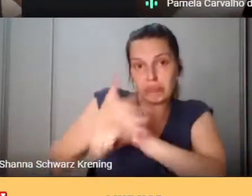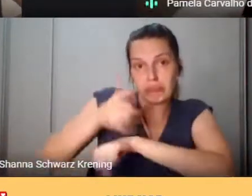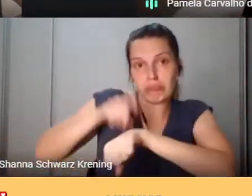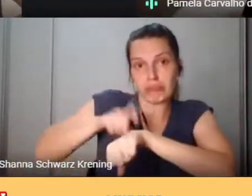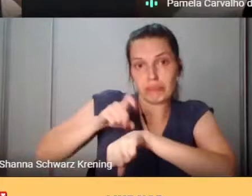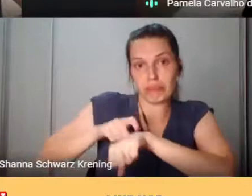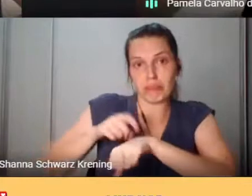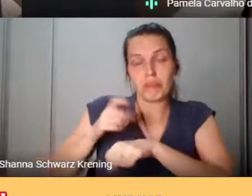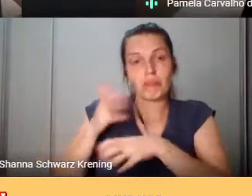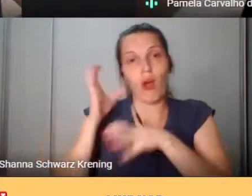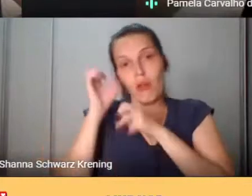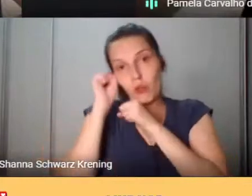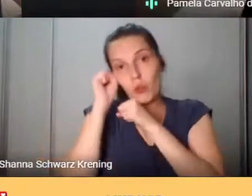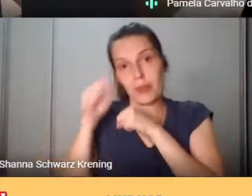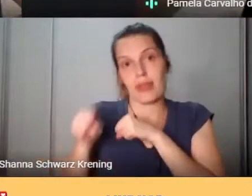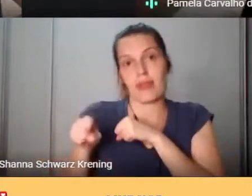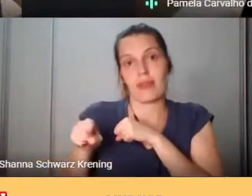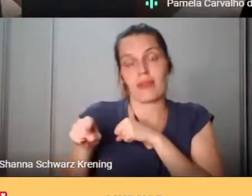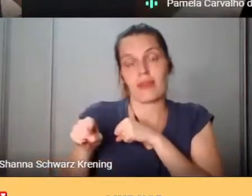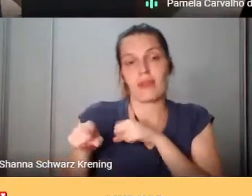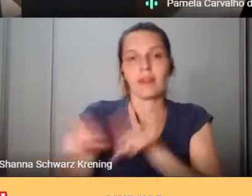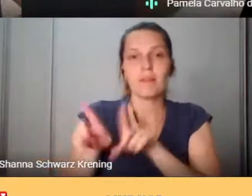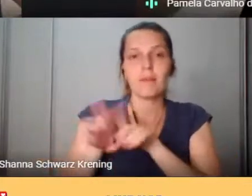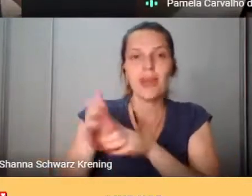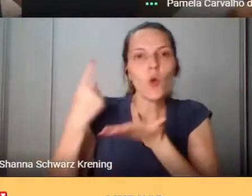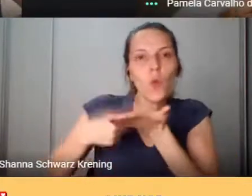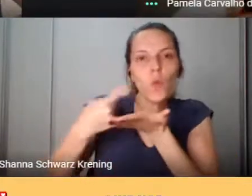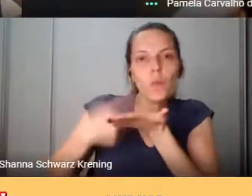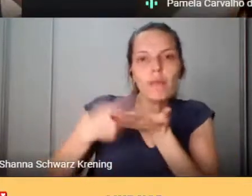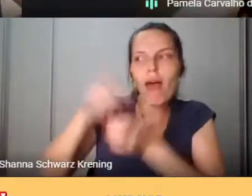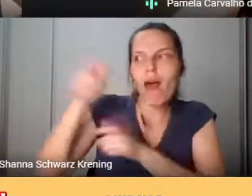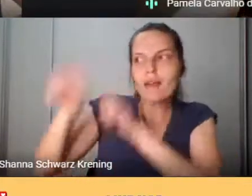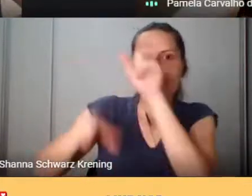E combinar isso com as pessoas próximas, né? No sentido de que,